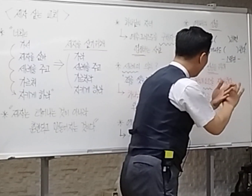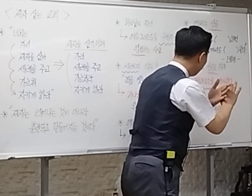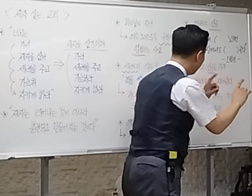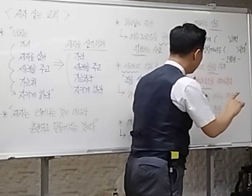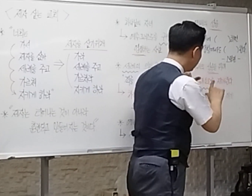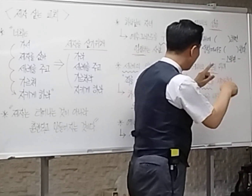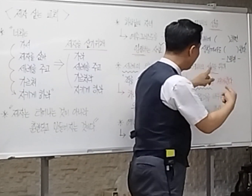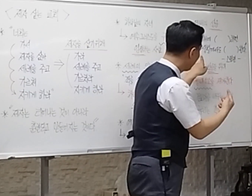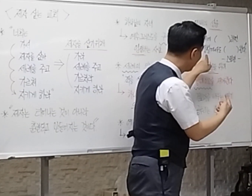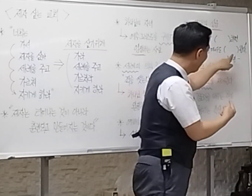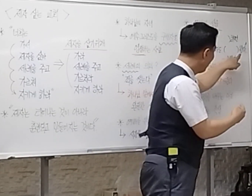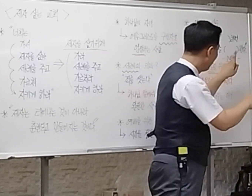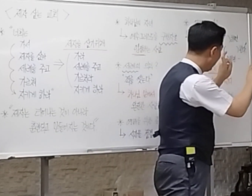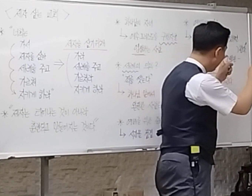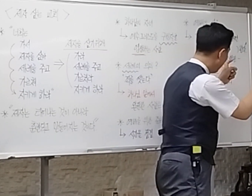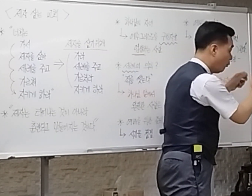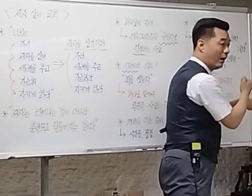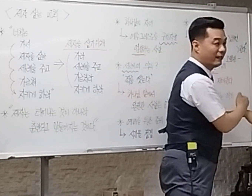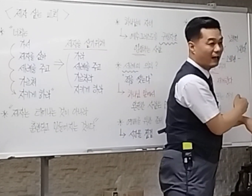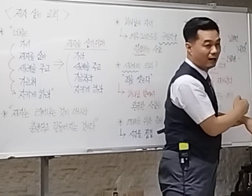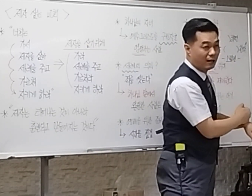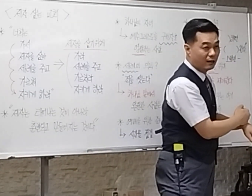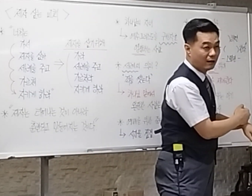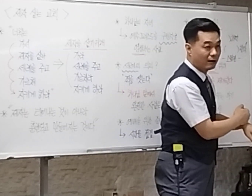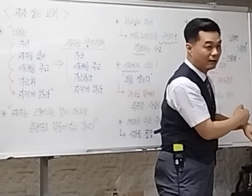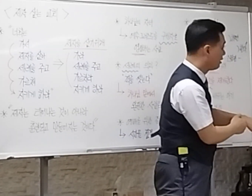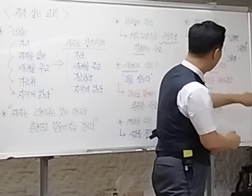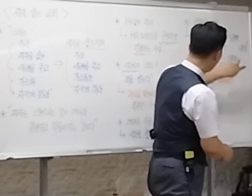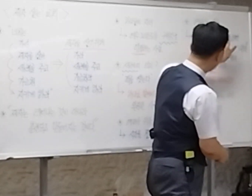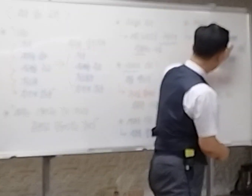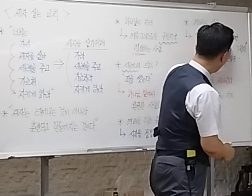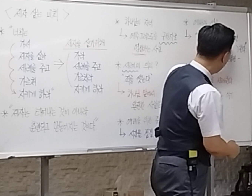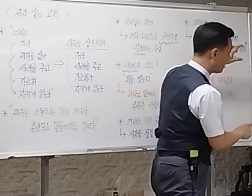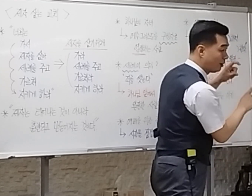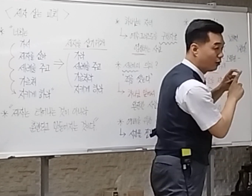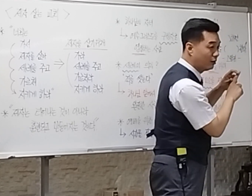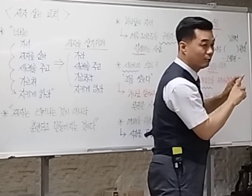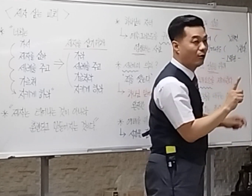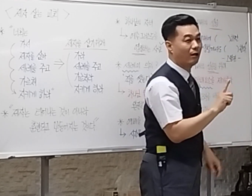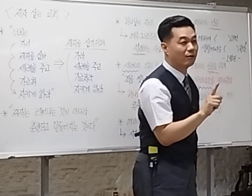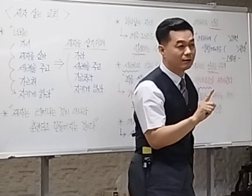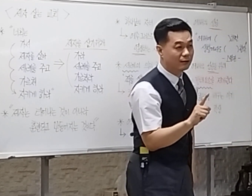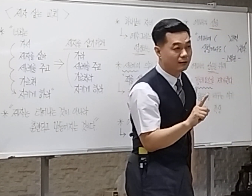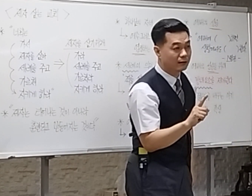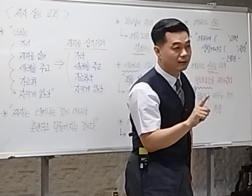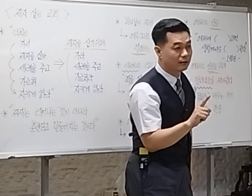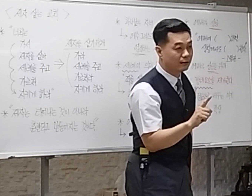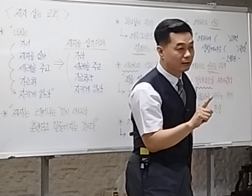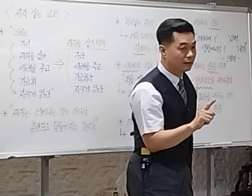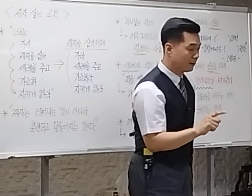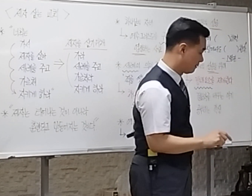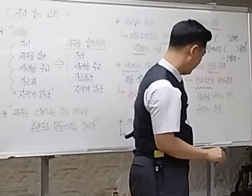하면 생활에서도 뭐 한다. 여기 들어갈 단어는 뭐예요?